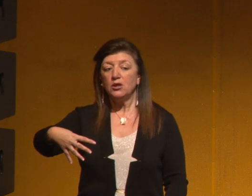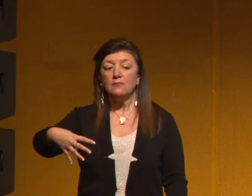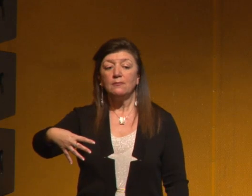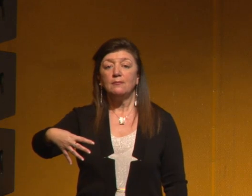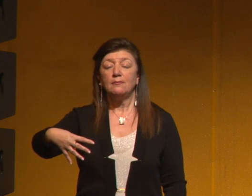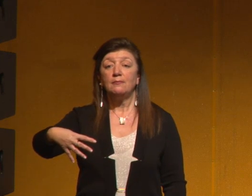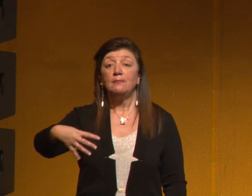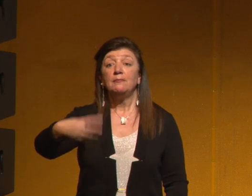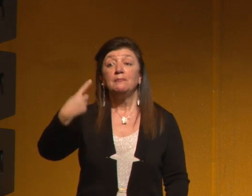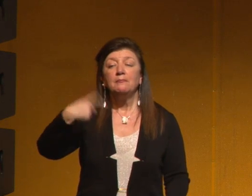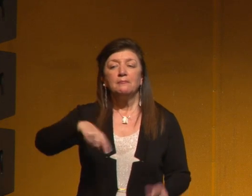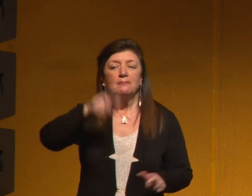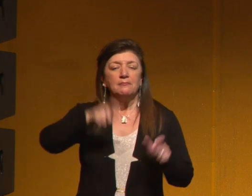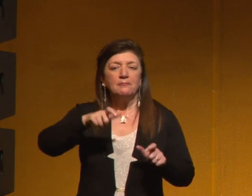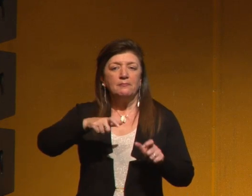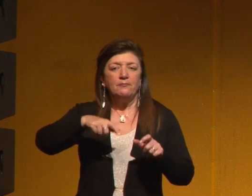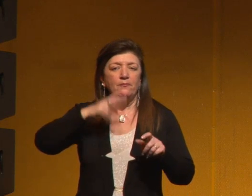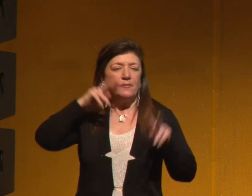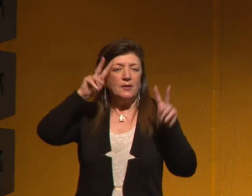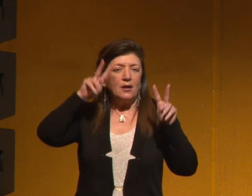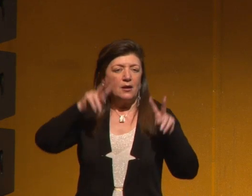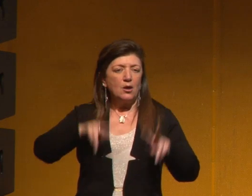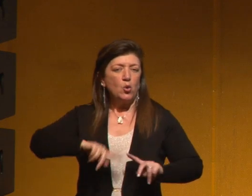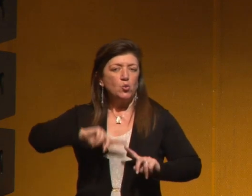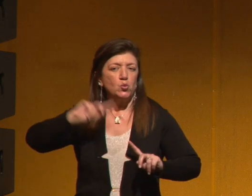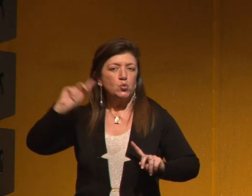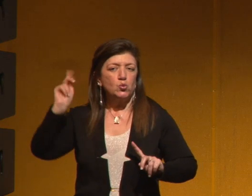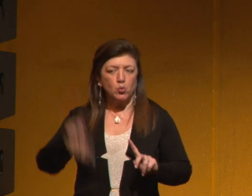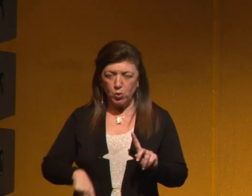sono loro li ho voluti leggere tutti